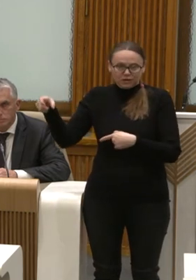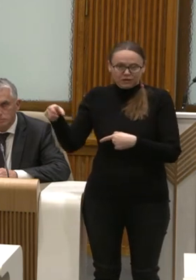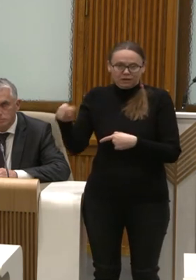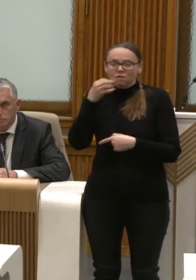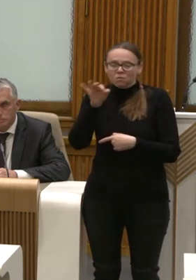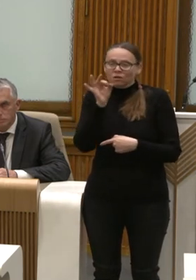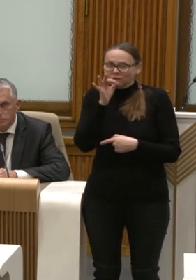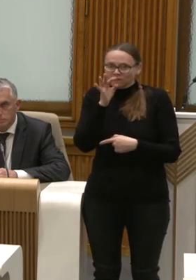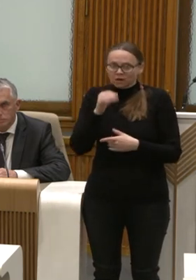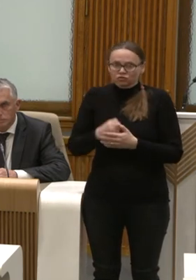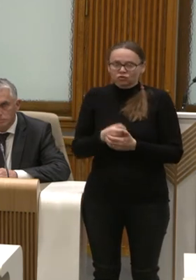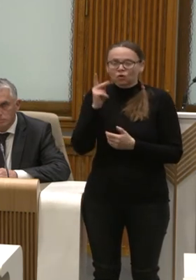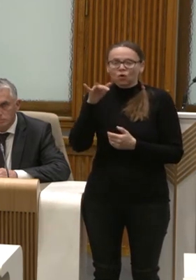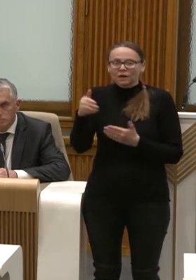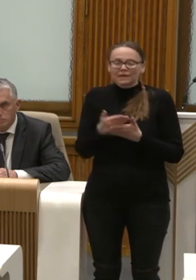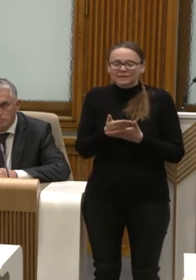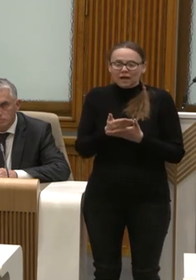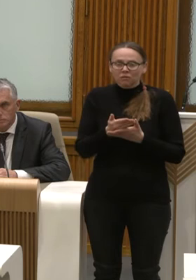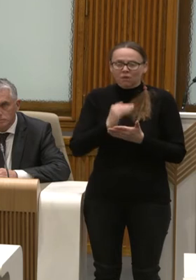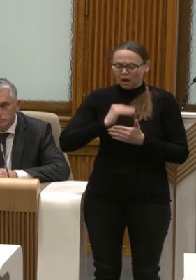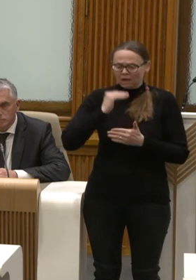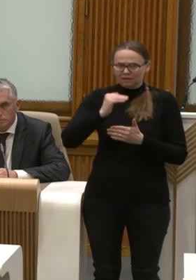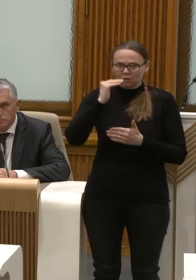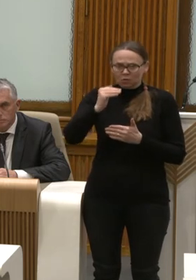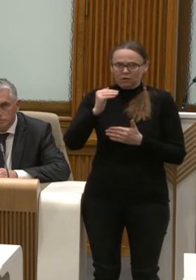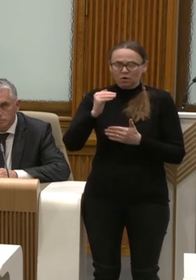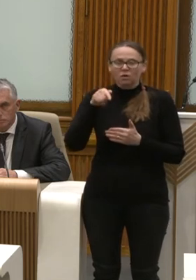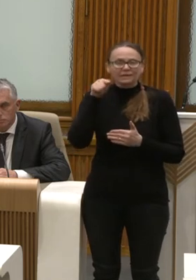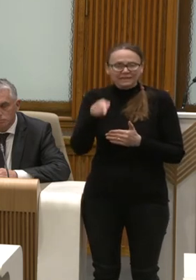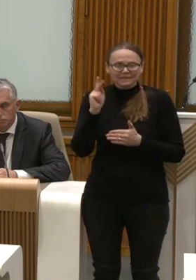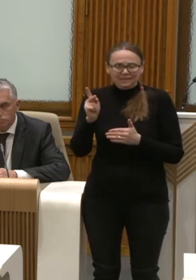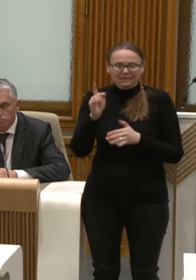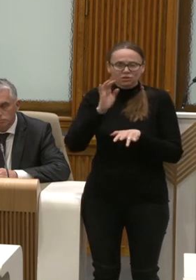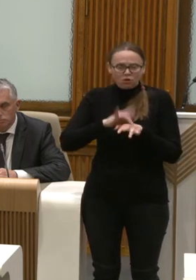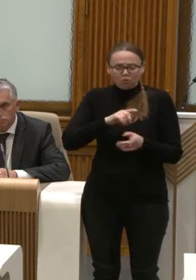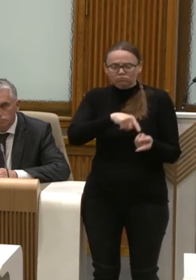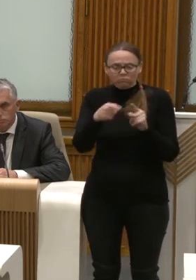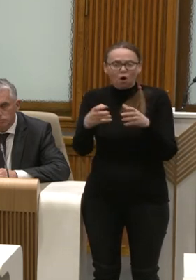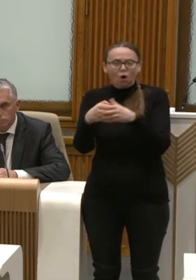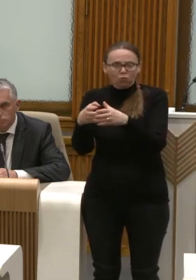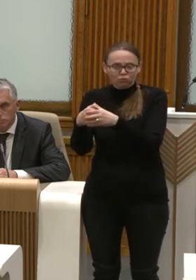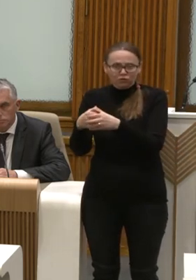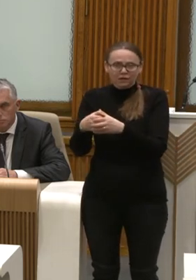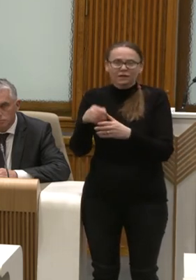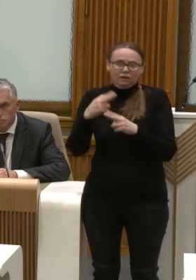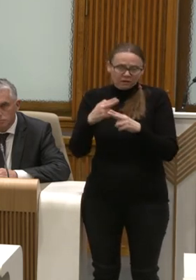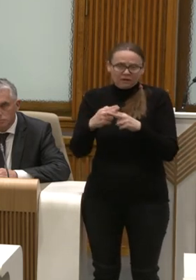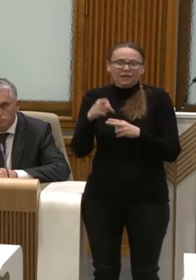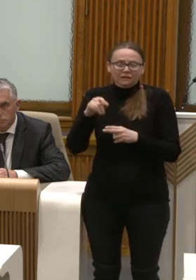Bistveno bolj natančno, vsaj ko gre za kategorijo tistih, ki so okuženi tako, da je verjetnost,